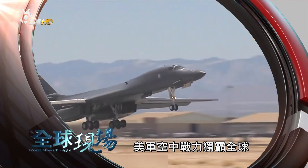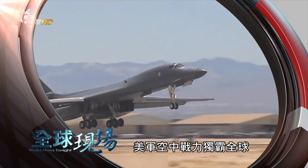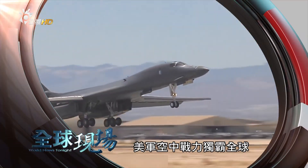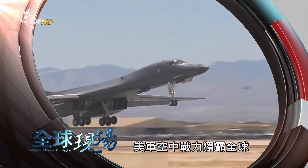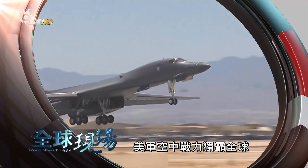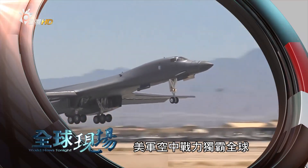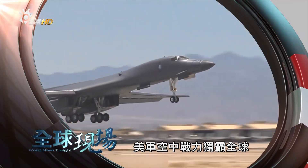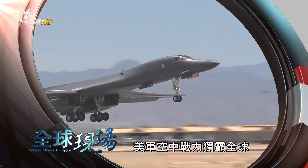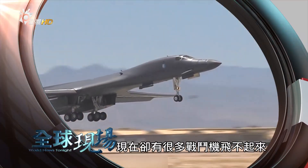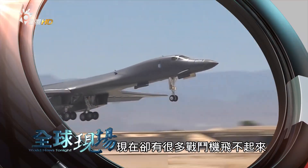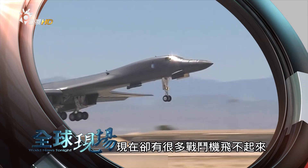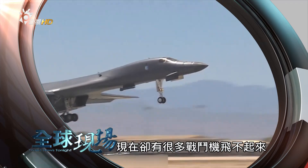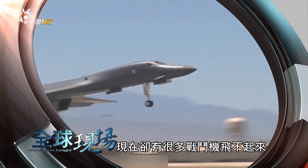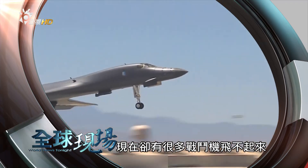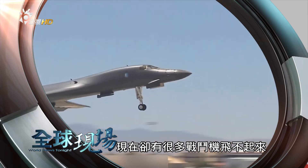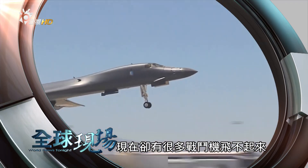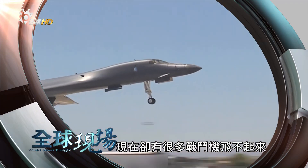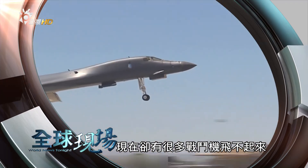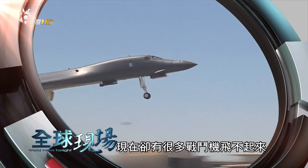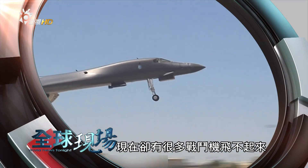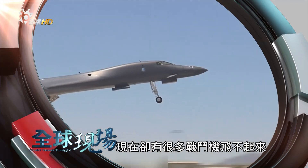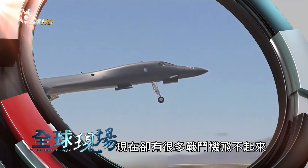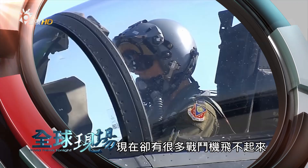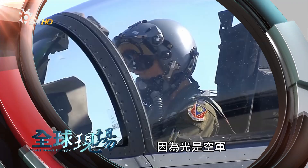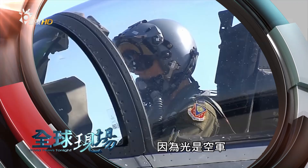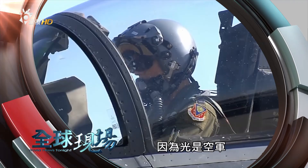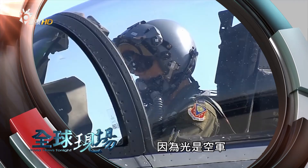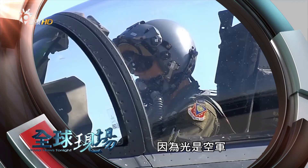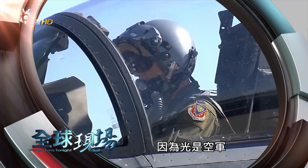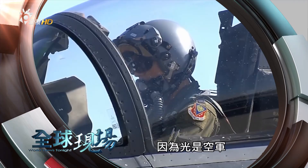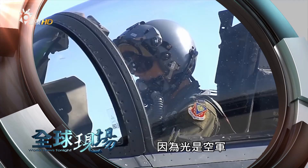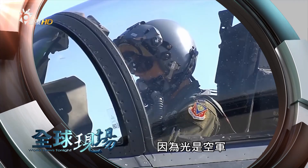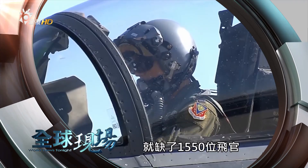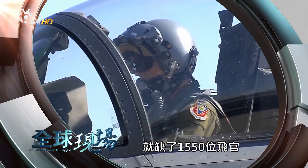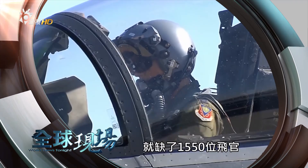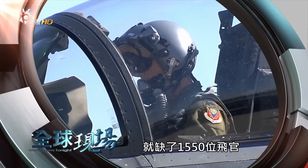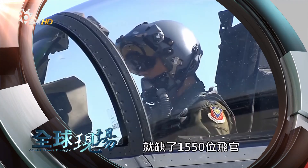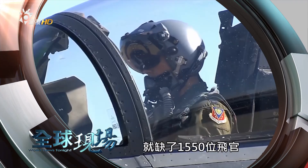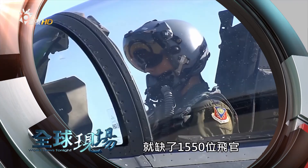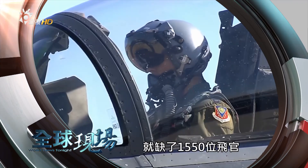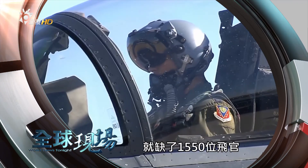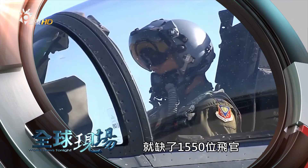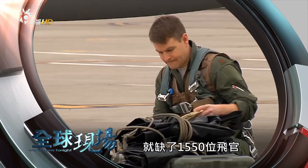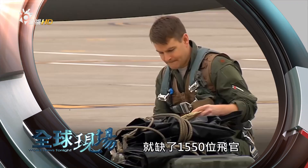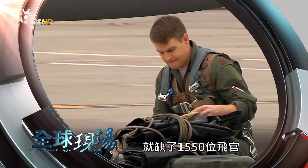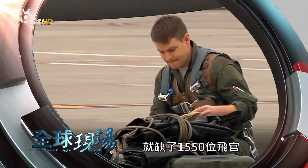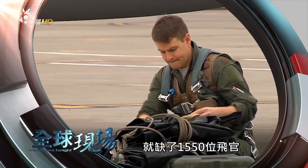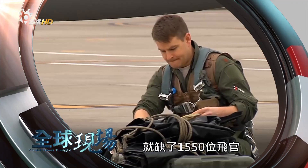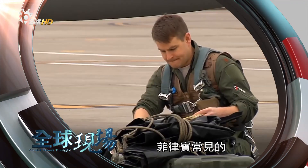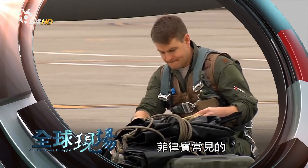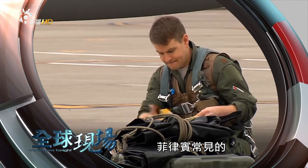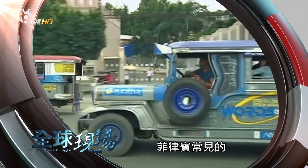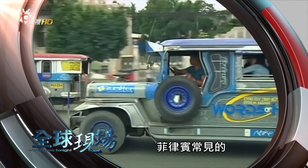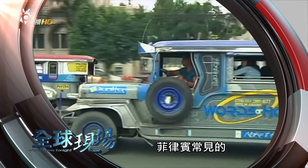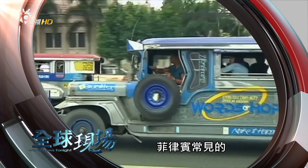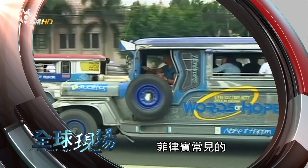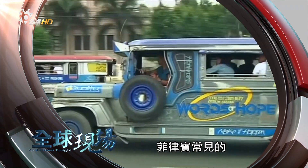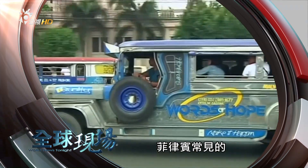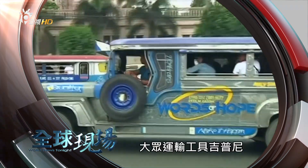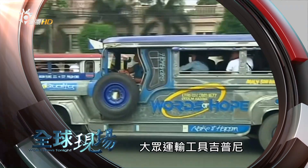战力独霸全球，现在却有很多战斗机飞不起来，因为光是空军就缺了1550位飞官。菲律宾常见的大众